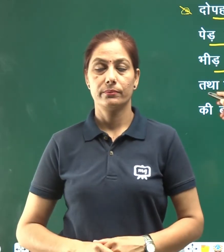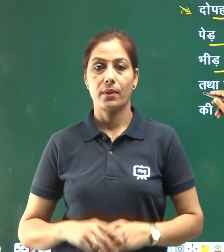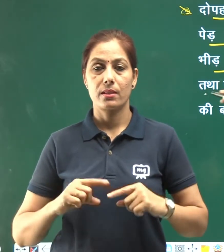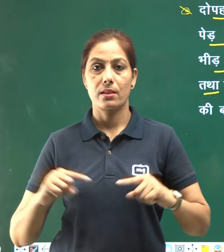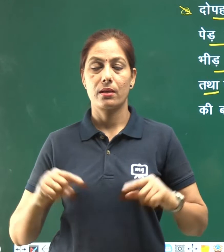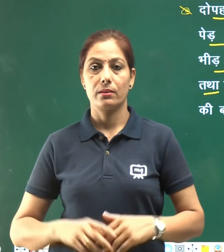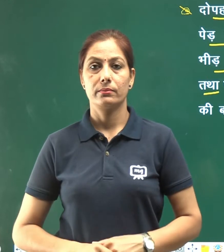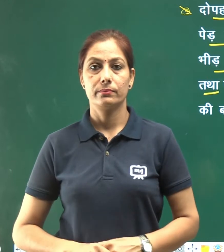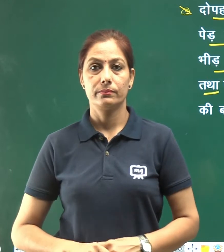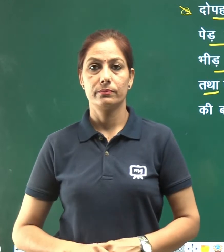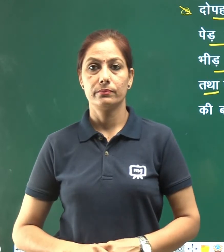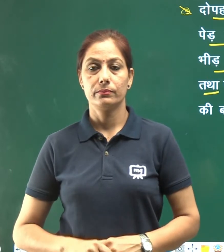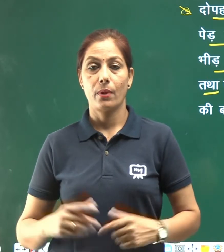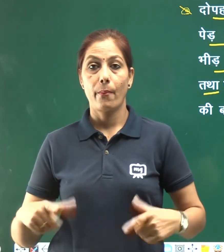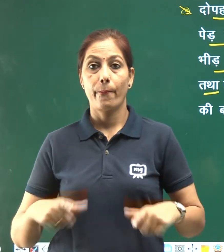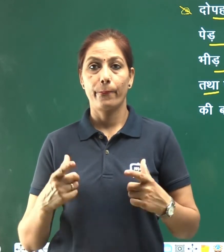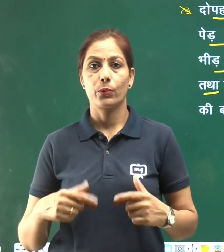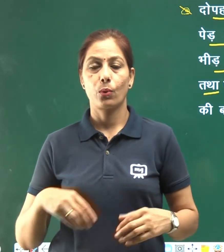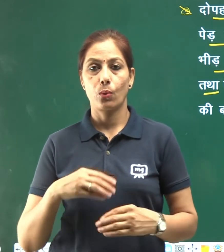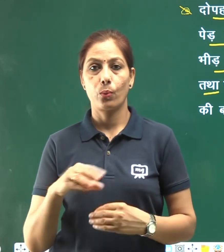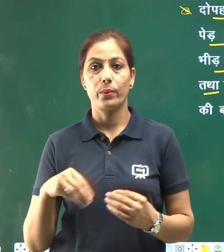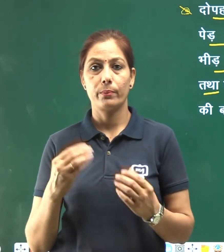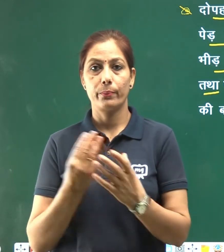तथा पेड़ को मिलकर